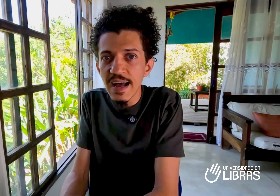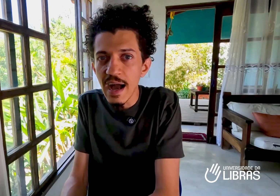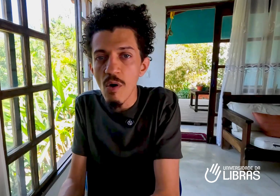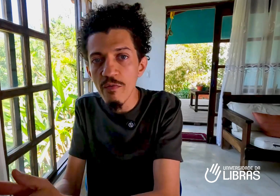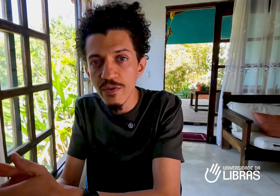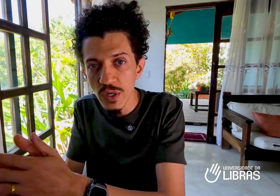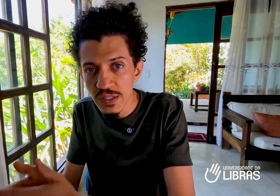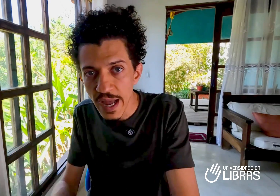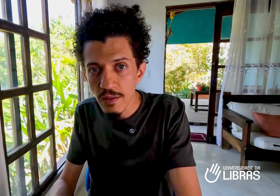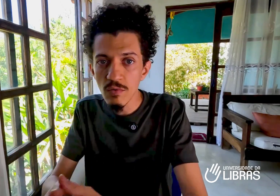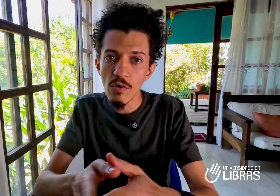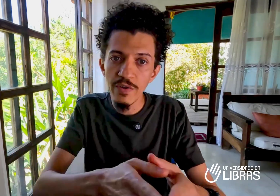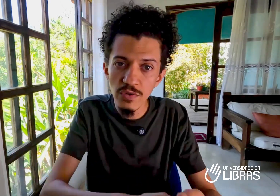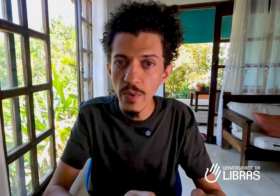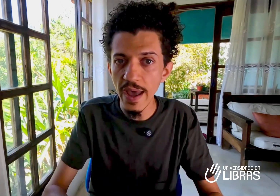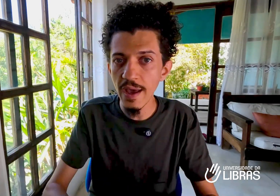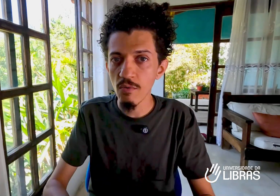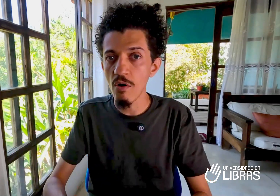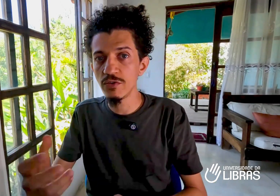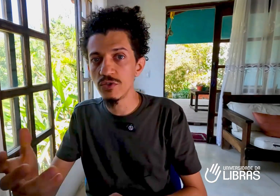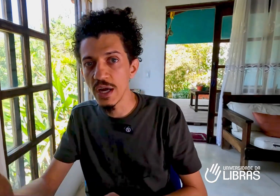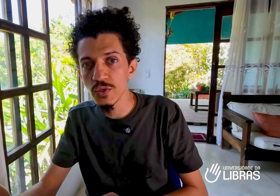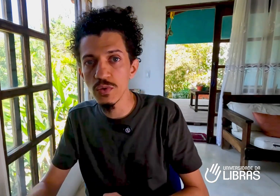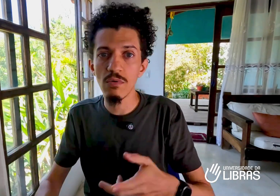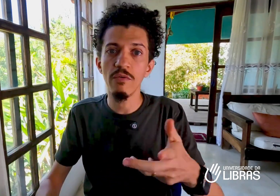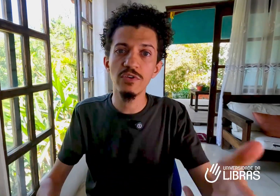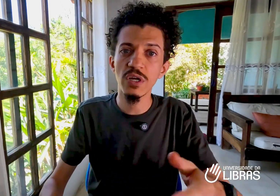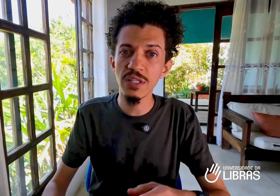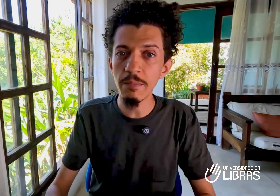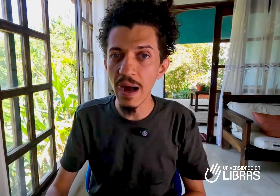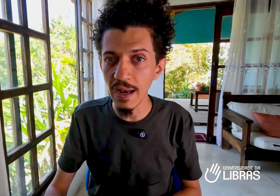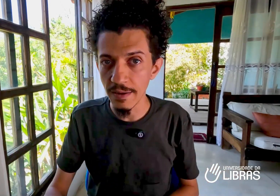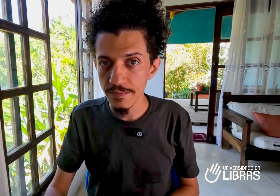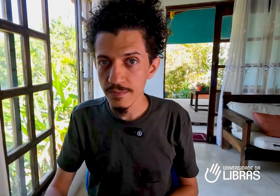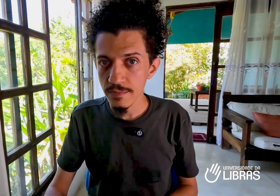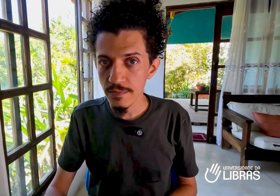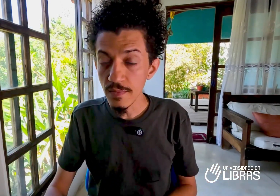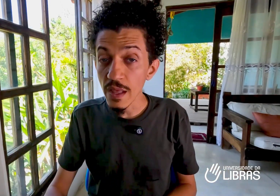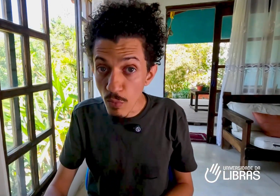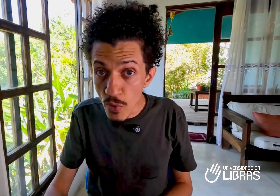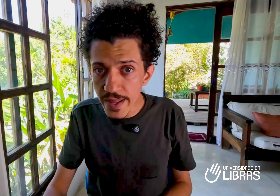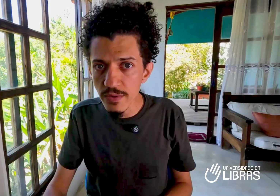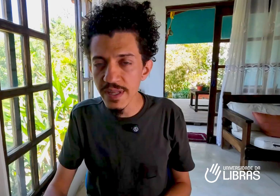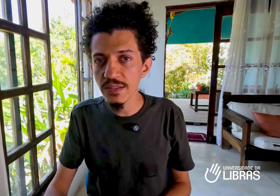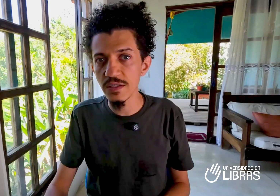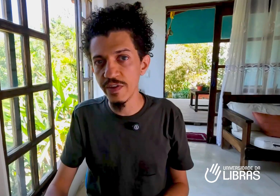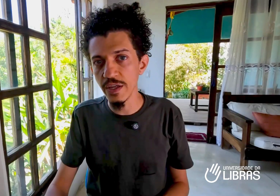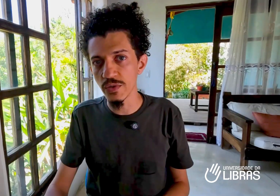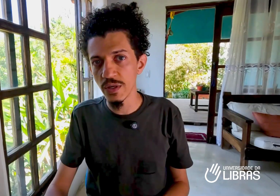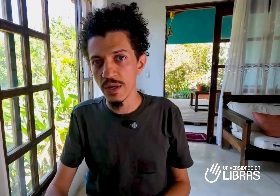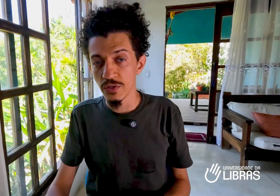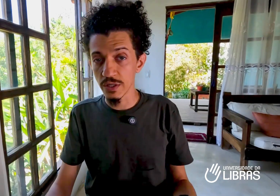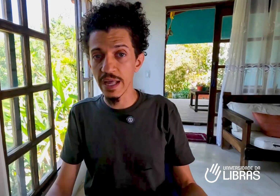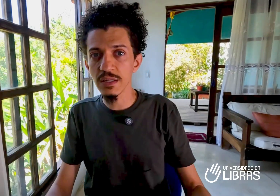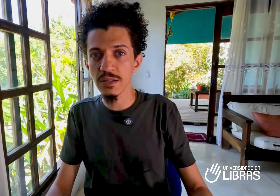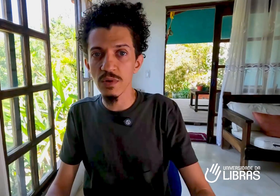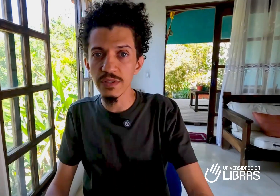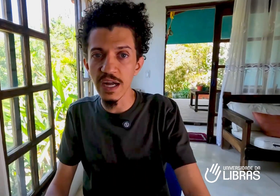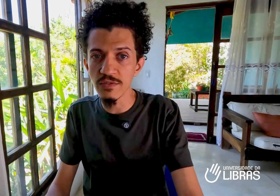qual vídeo é certo e qual vídeo não é, qual vídeo te ajuda e qual vídeo te atrapalha. E muitos desses vídeos só tem essas quantidades de